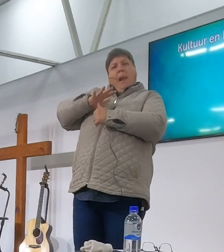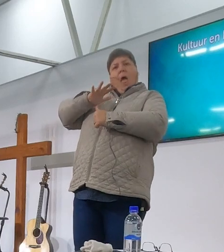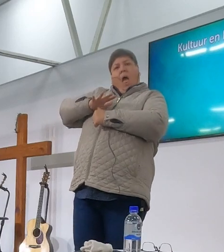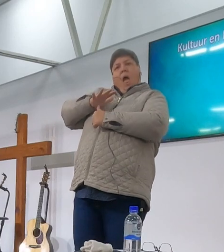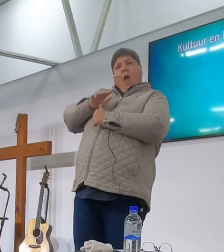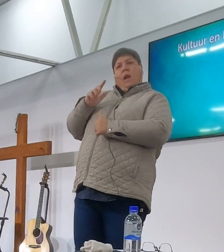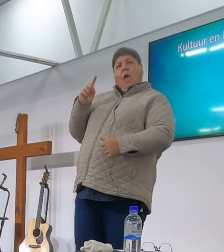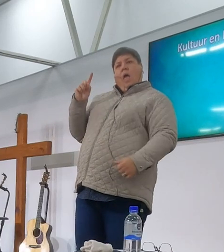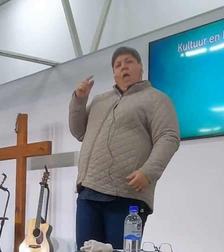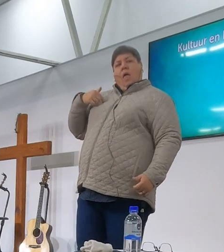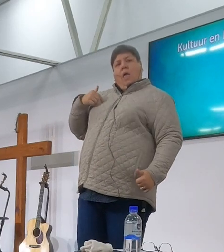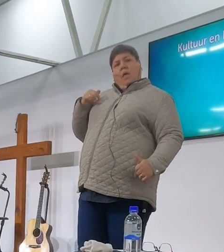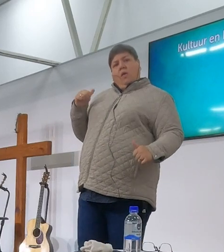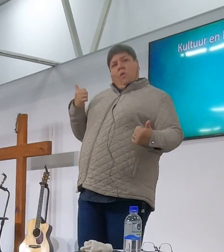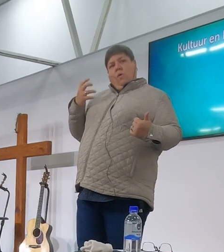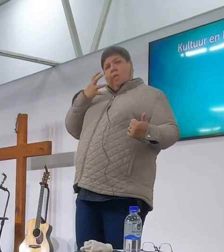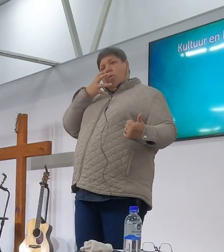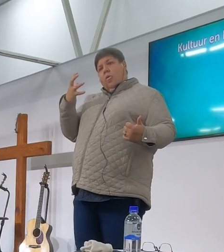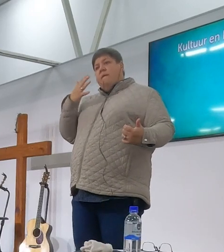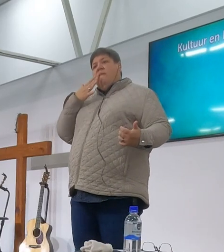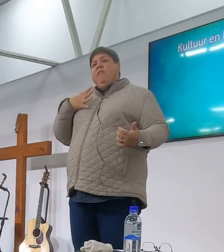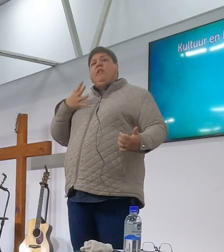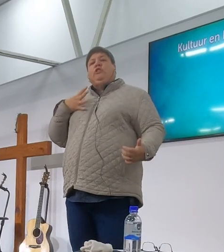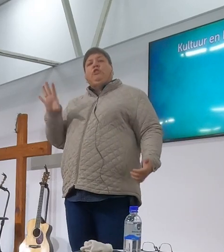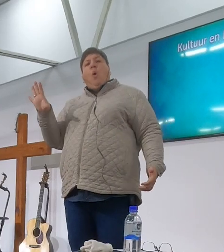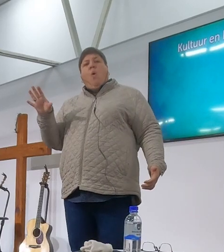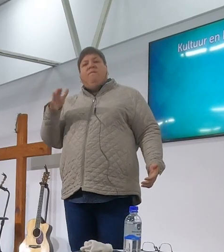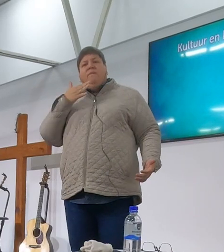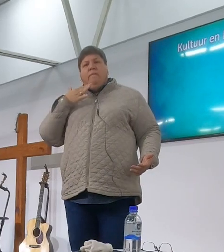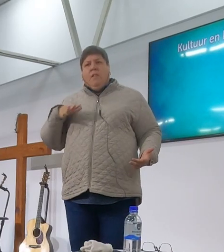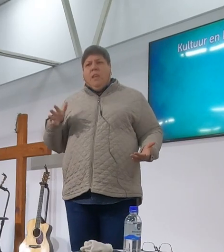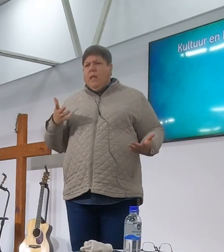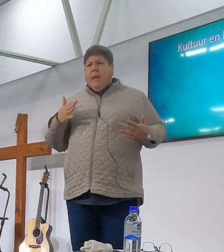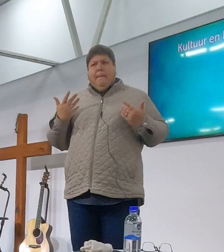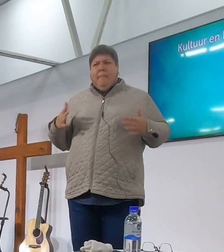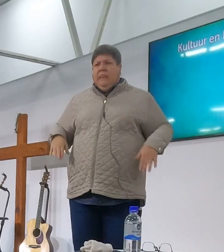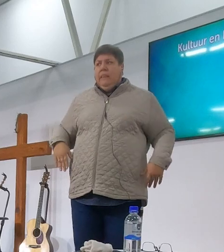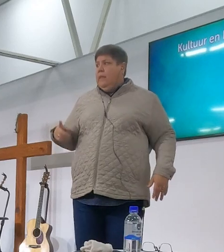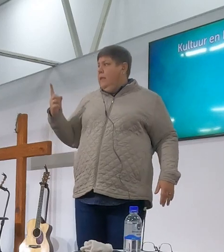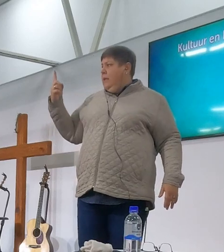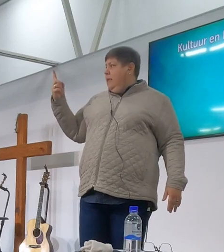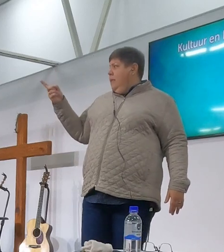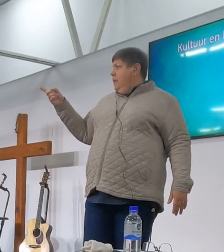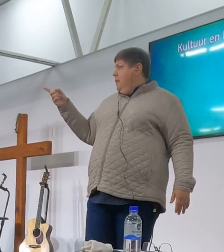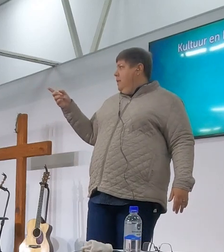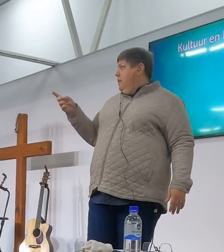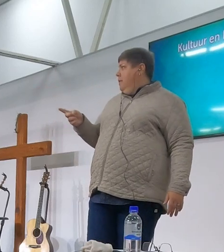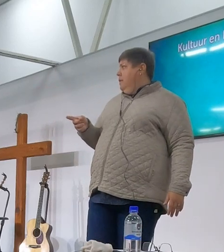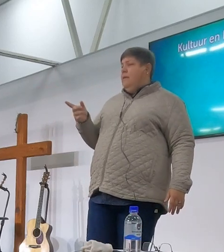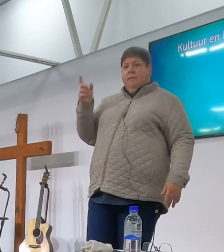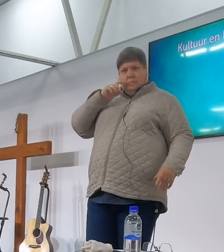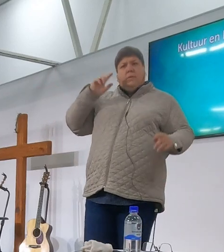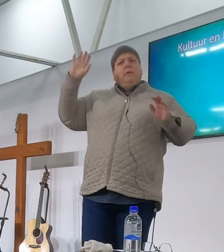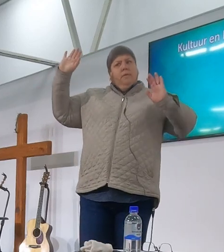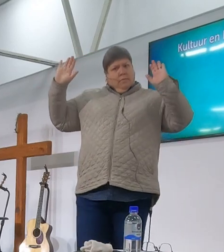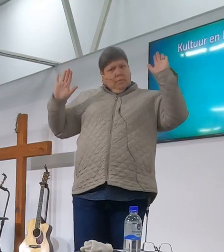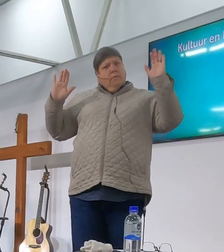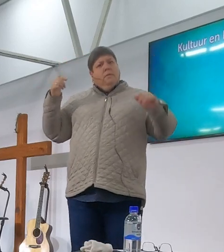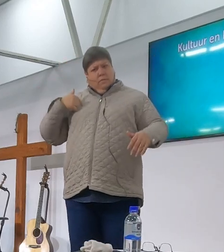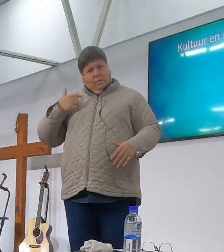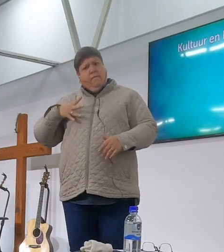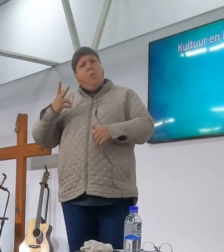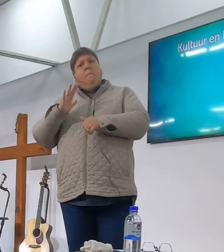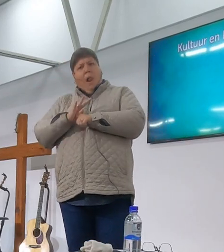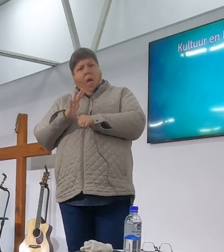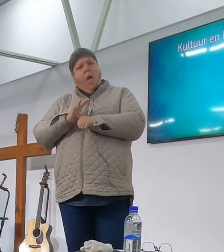hande, gaan niemand hulle hande opsteek nie, nee? Wie van julle wil belangrik wees? Ag, hier is een hand. Hier is een paar eerlike mense. Dankie vir julle,